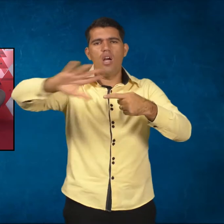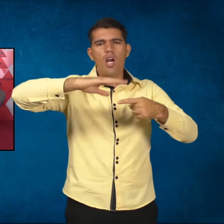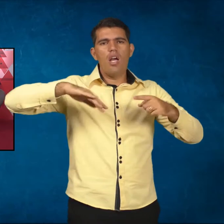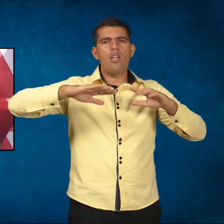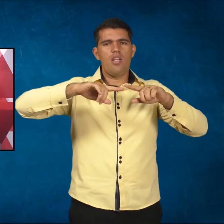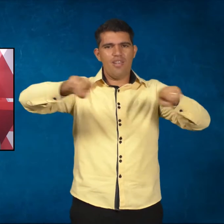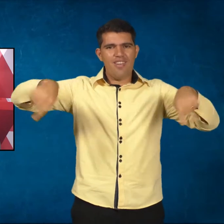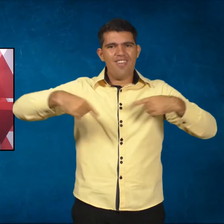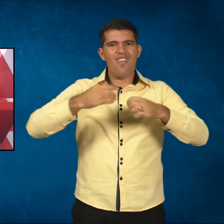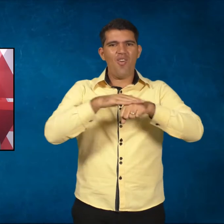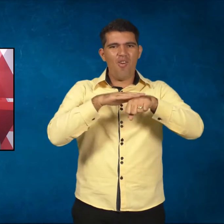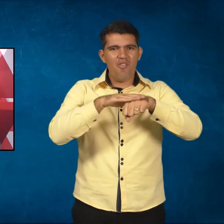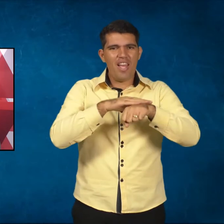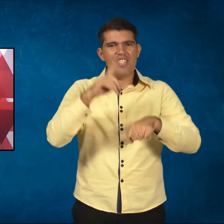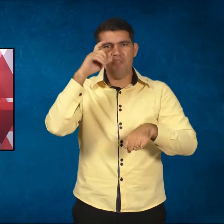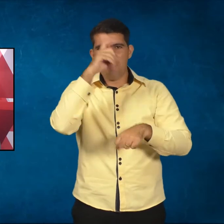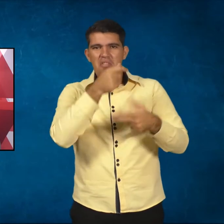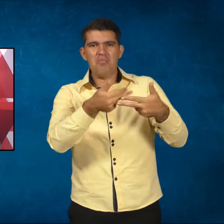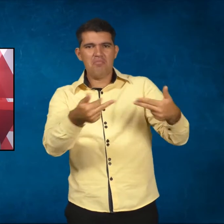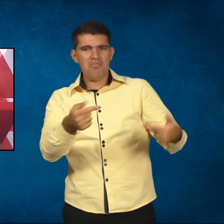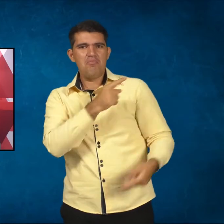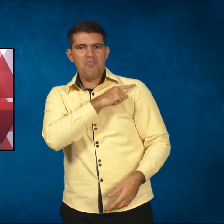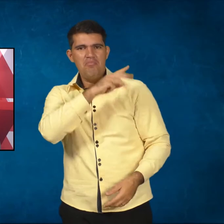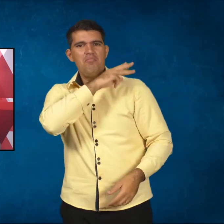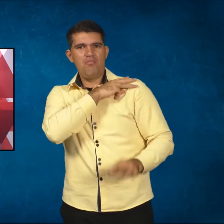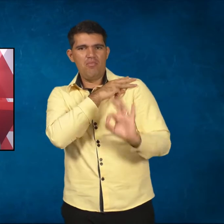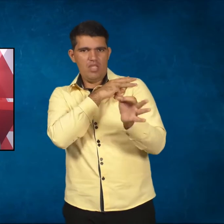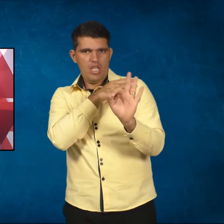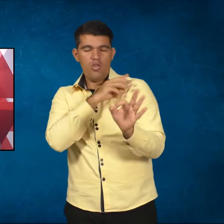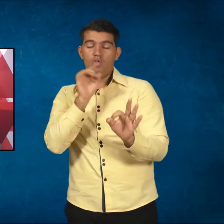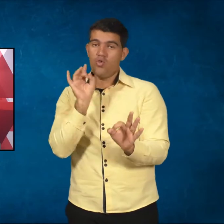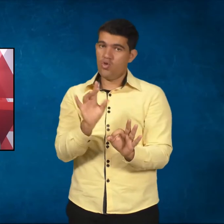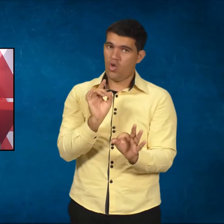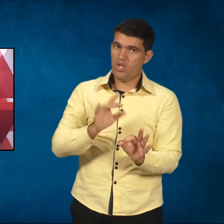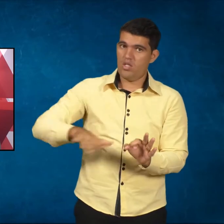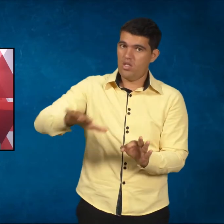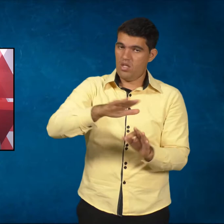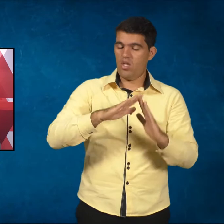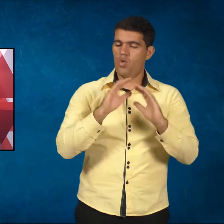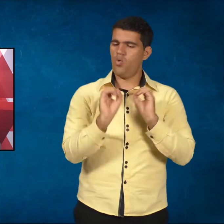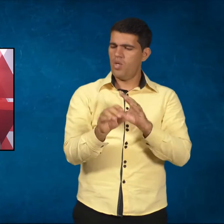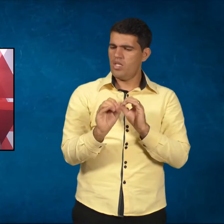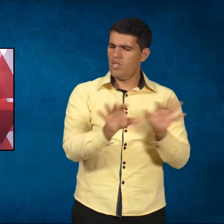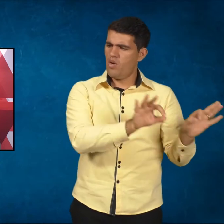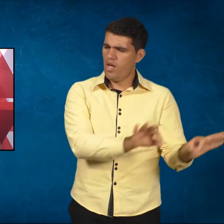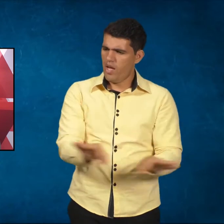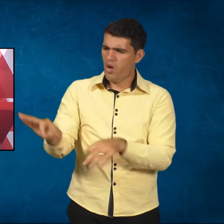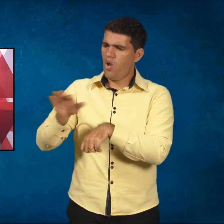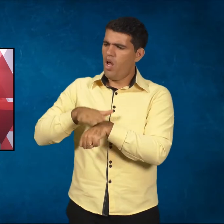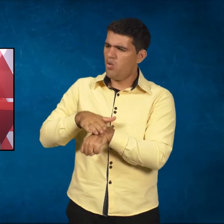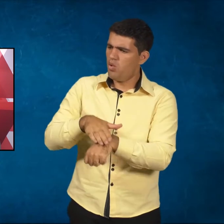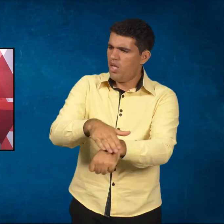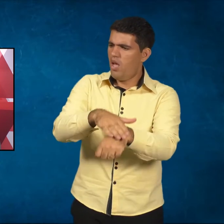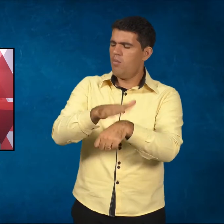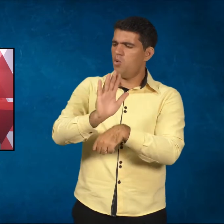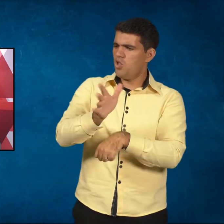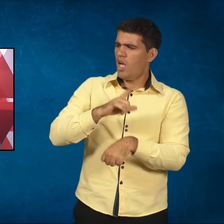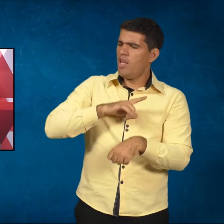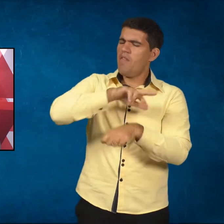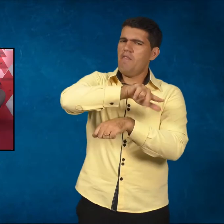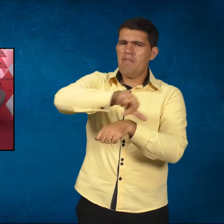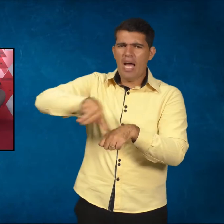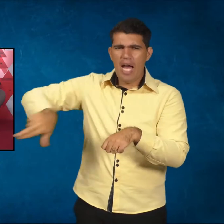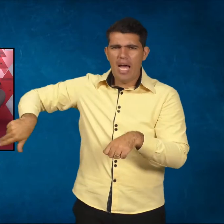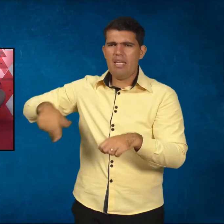dificuldades no ensino médio então ela por si só no ensino regular no tempo ela já tem grandes questões